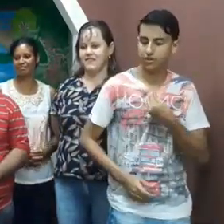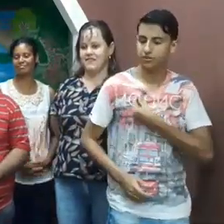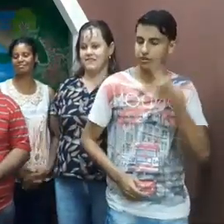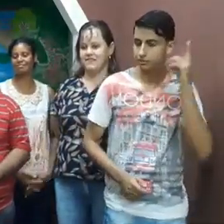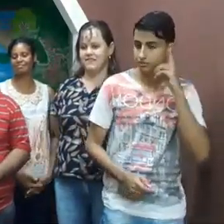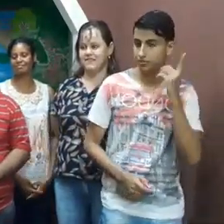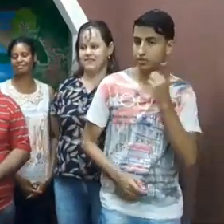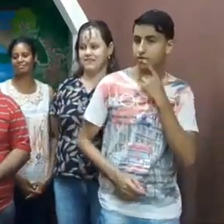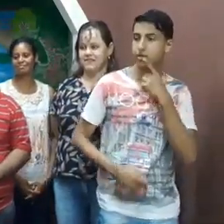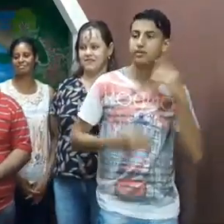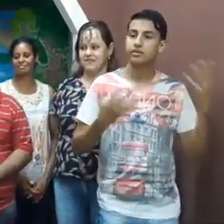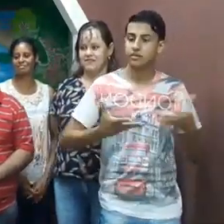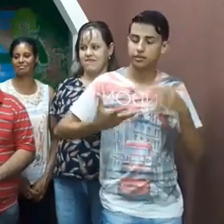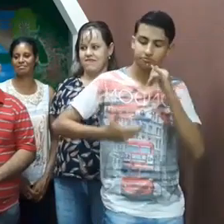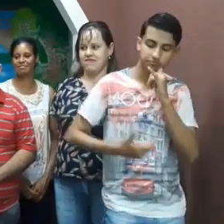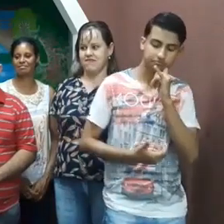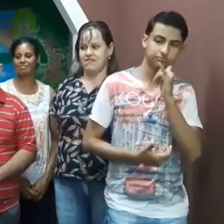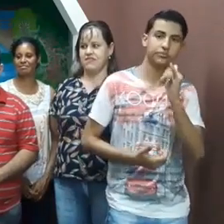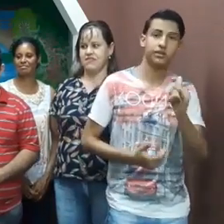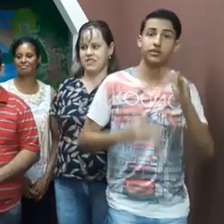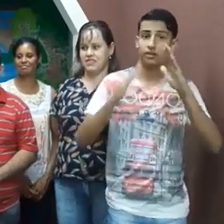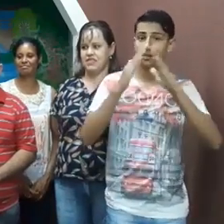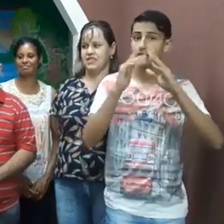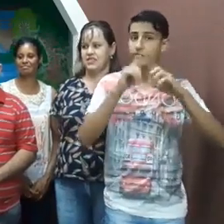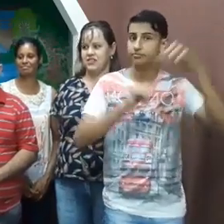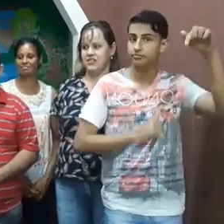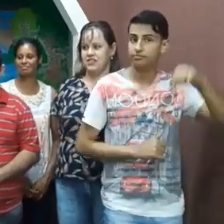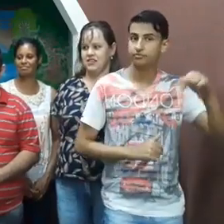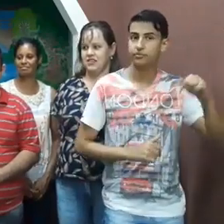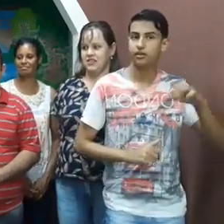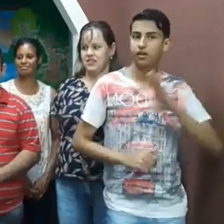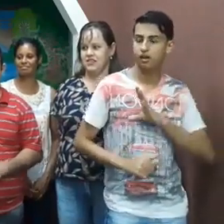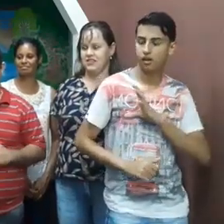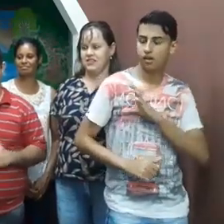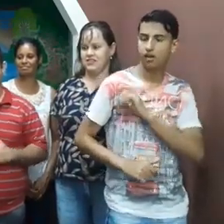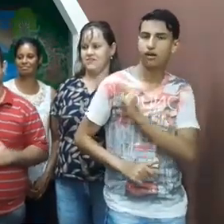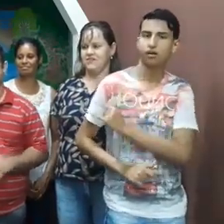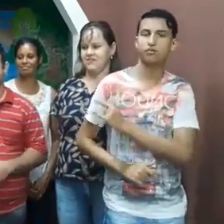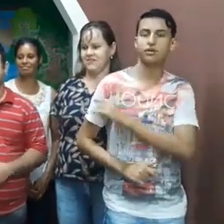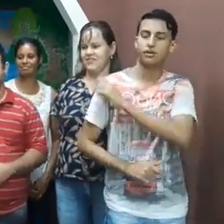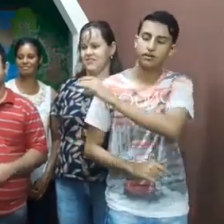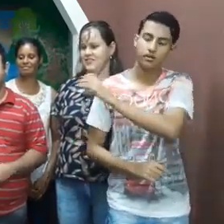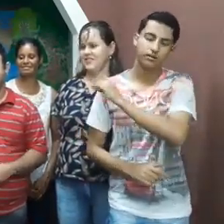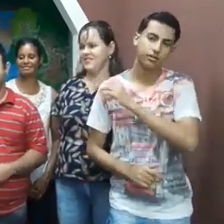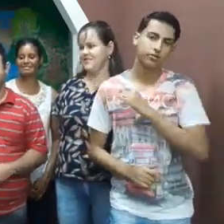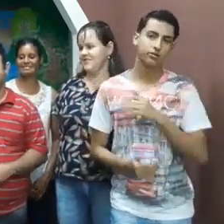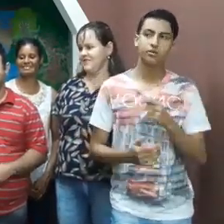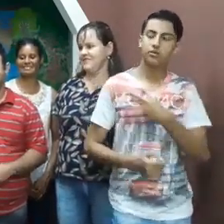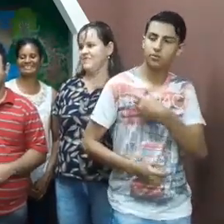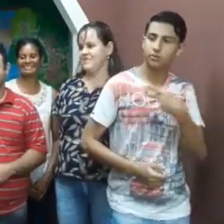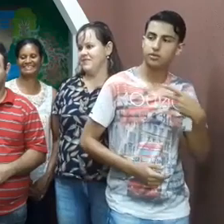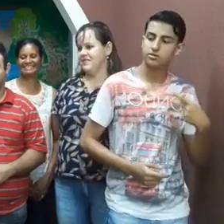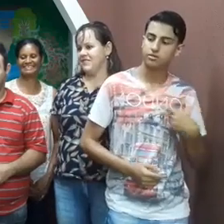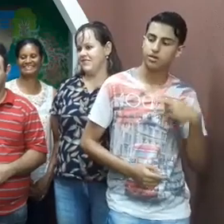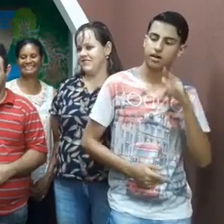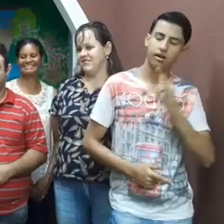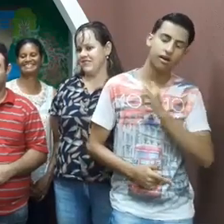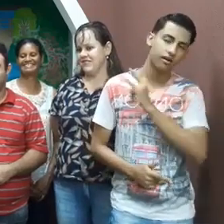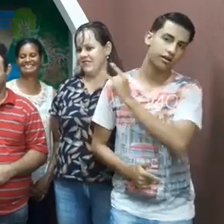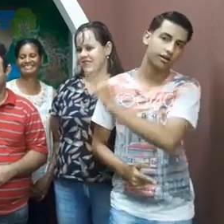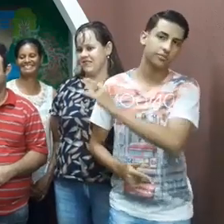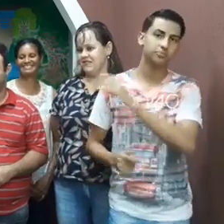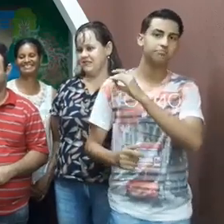deles. Nós queremos dizer que esta igreja ama vocês, que o pastor desta